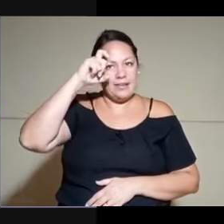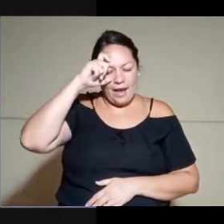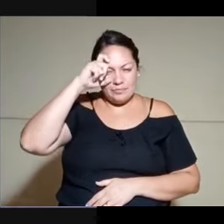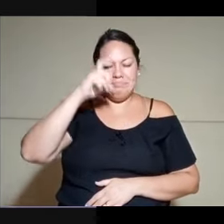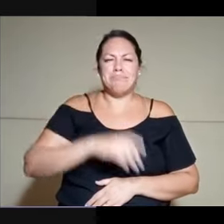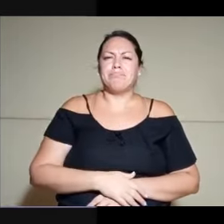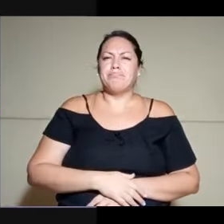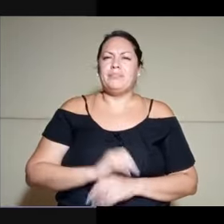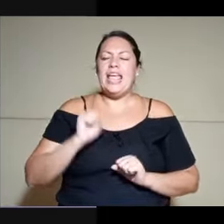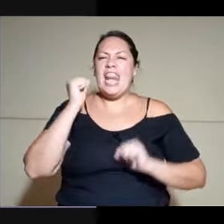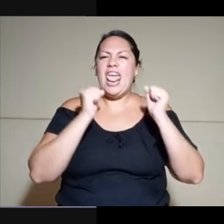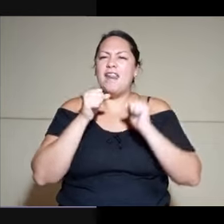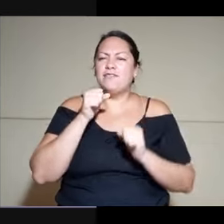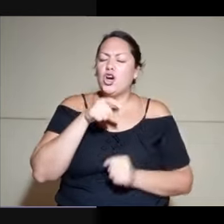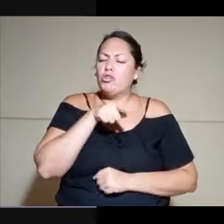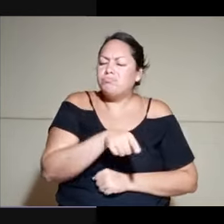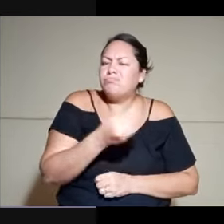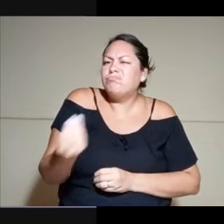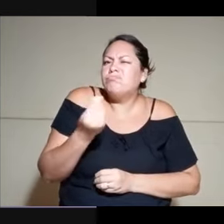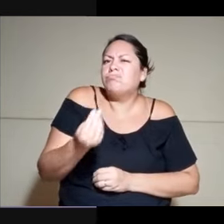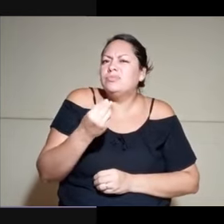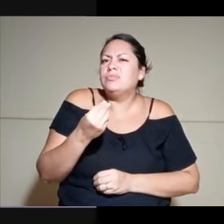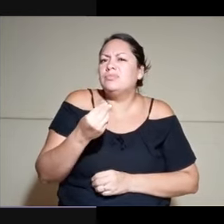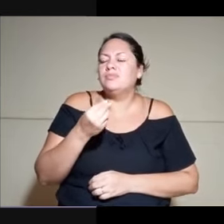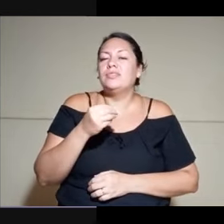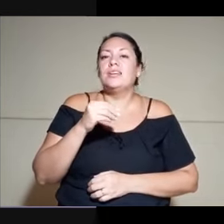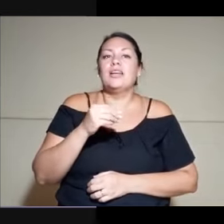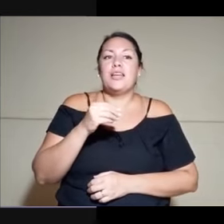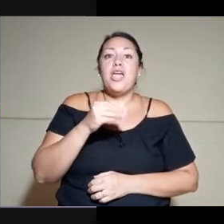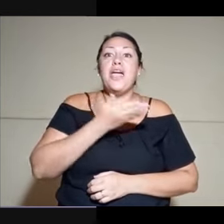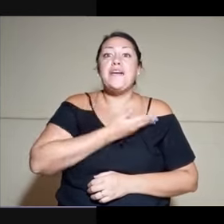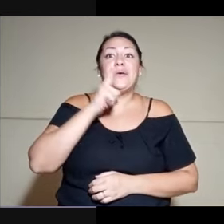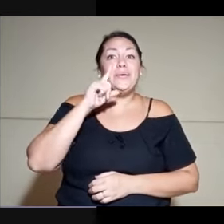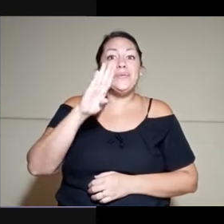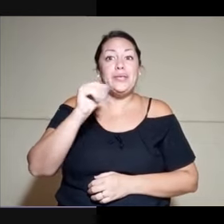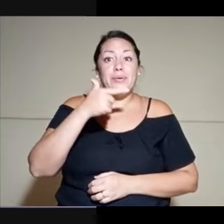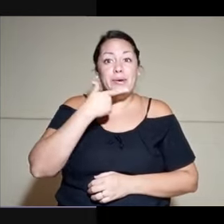llama glosofaringio. El nervio